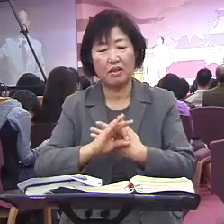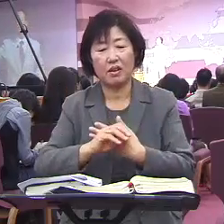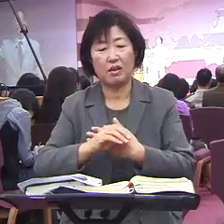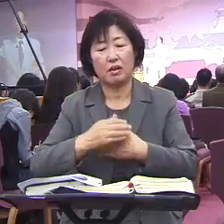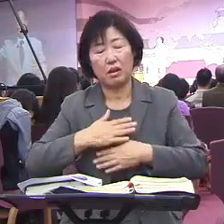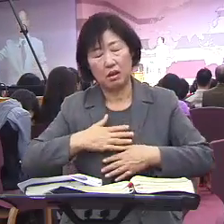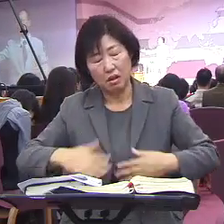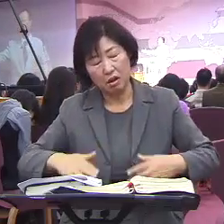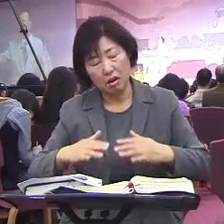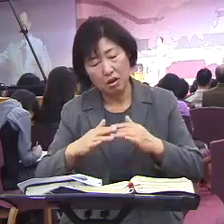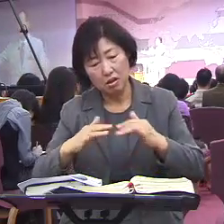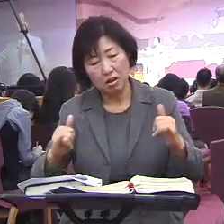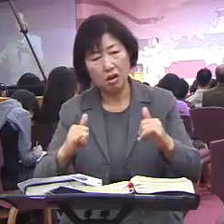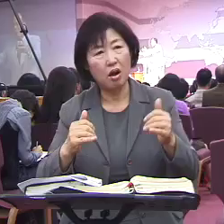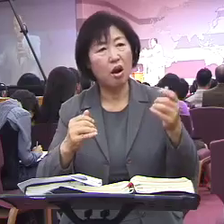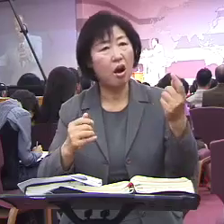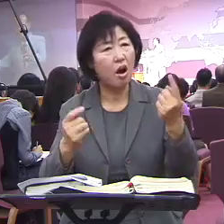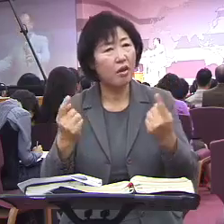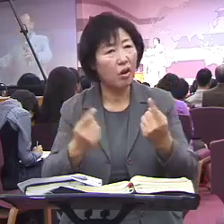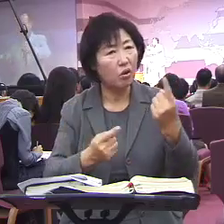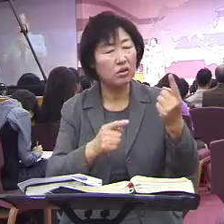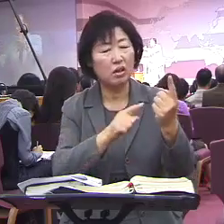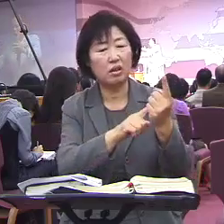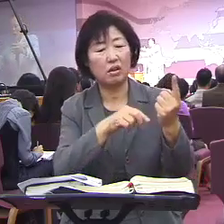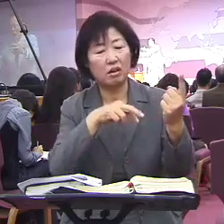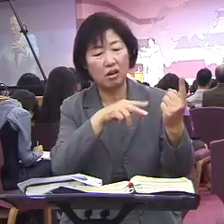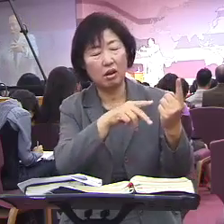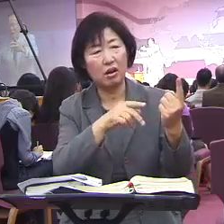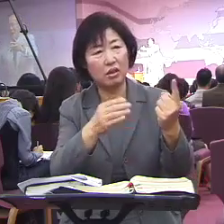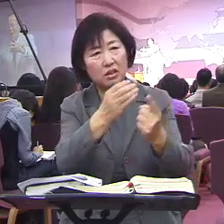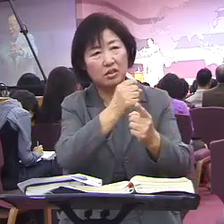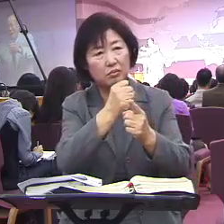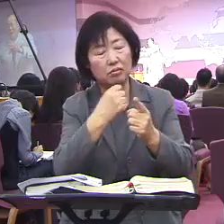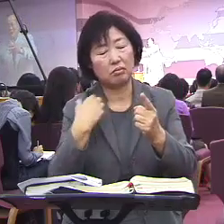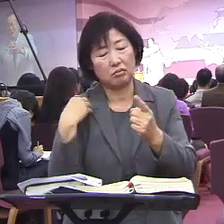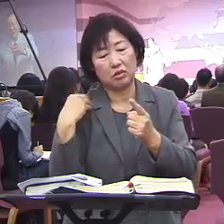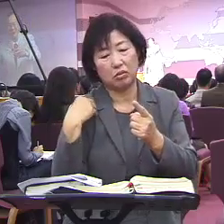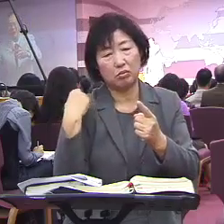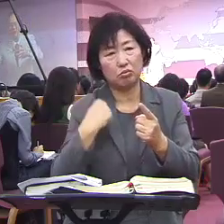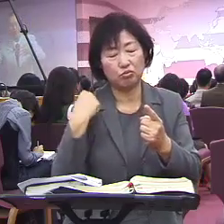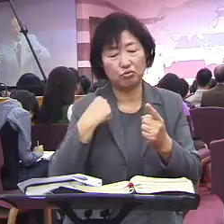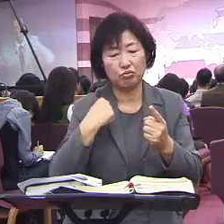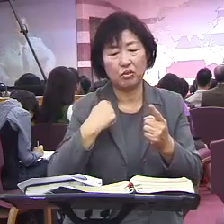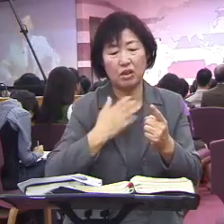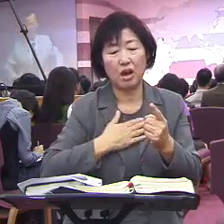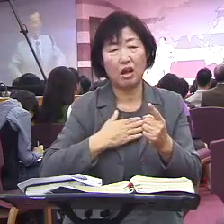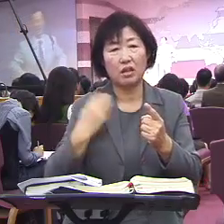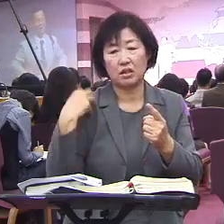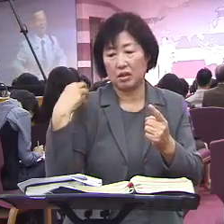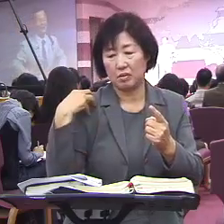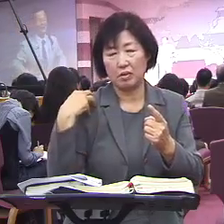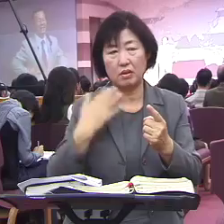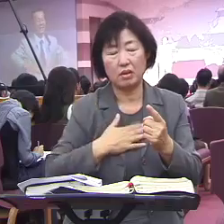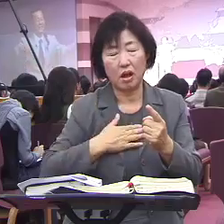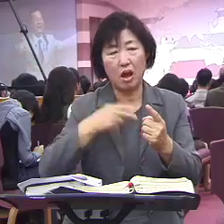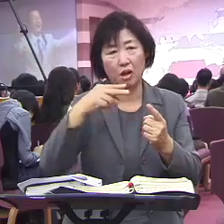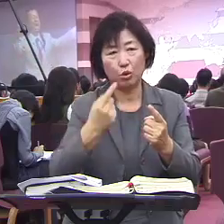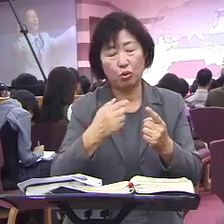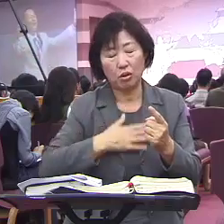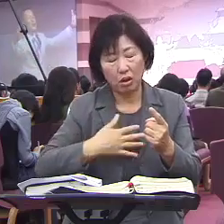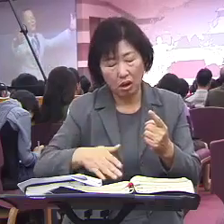연약한 형제한테 가서 그 burden을 짐을 져주는 것도 나의 책임이지만 나도 연약하기 때문에